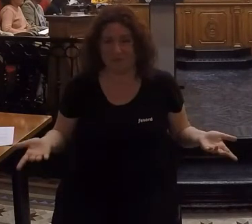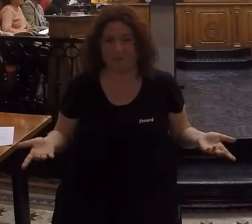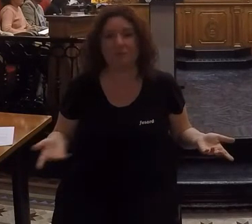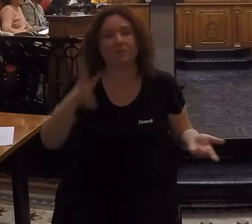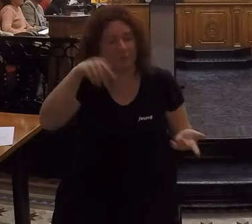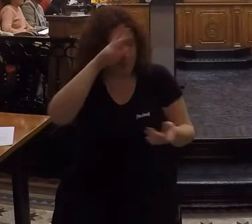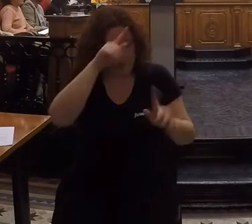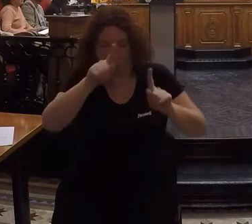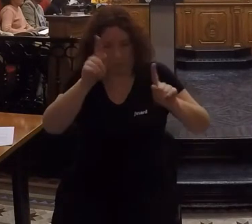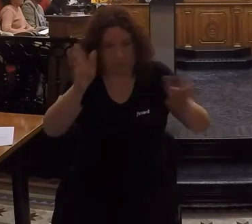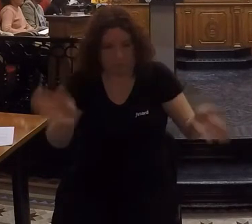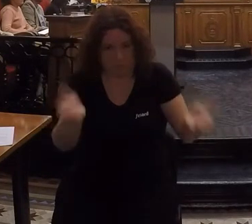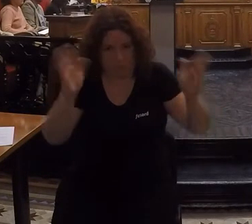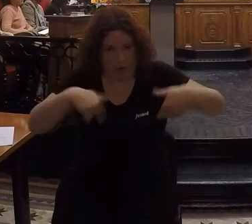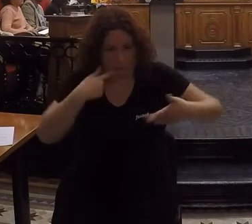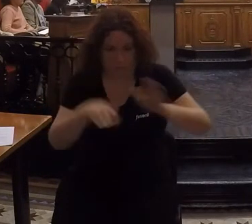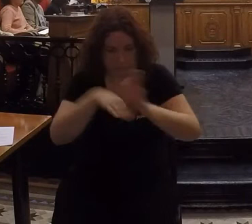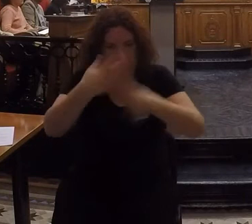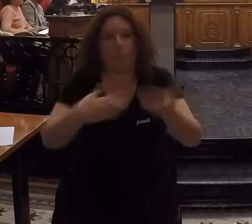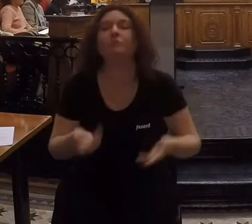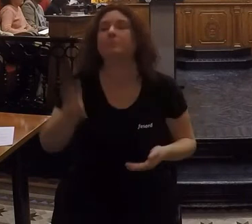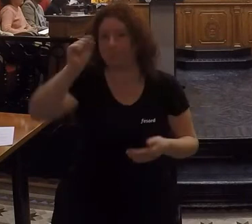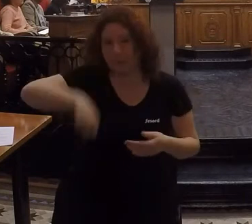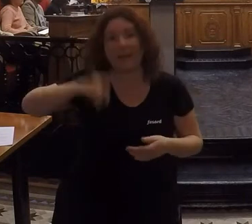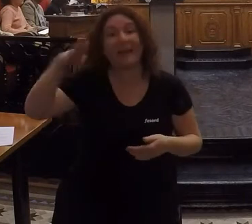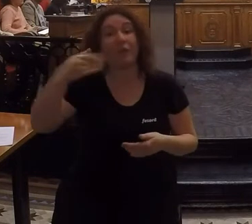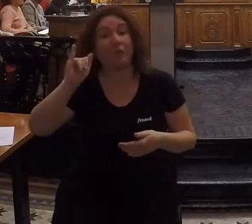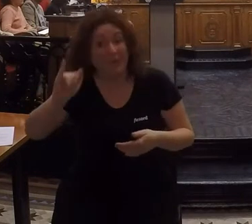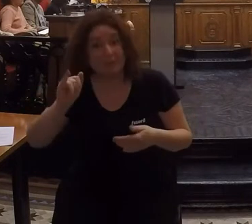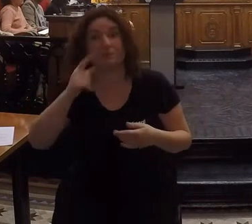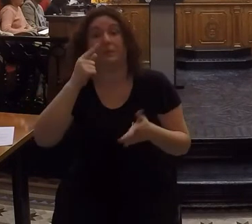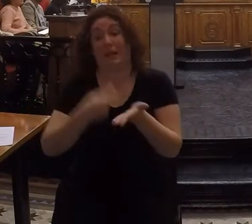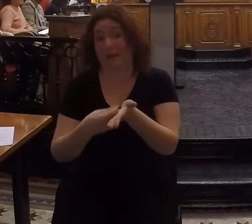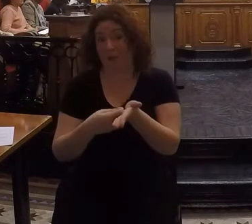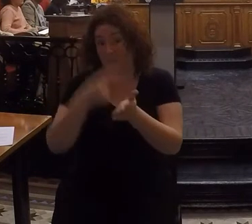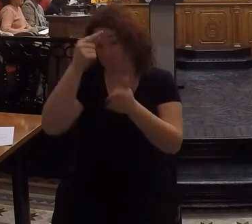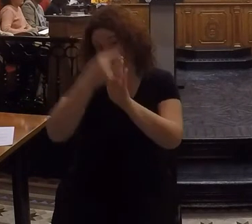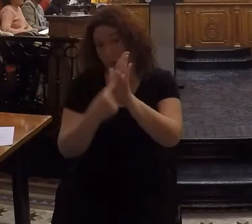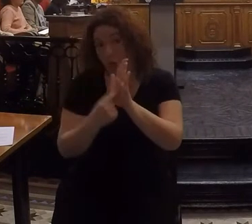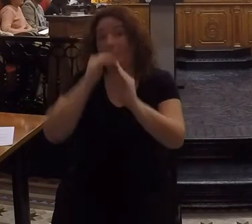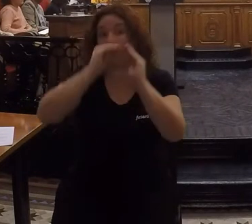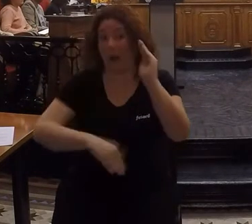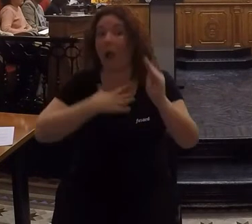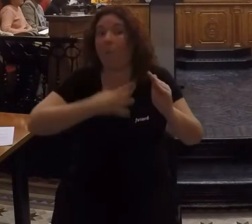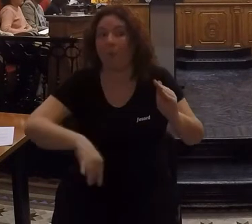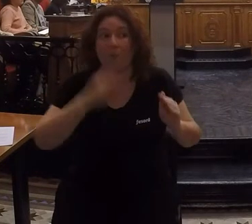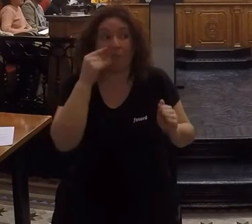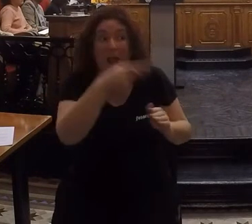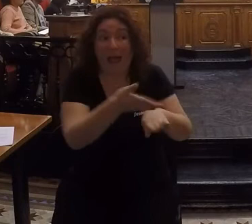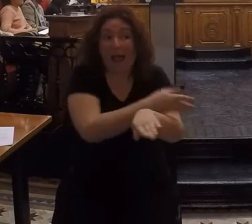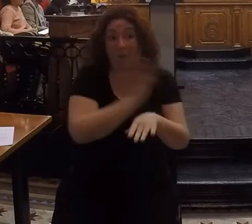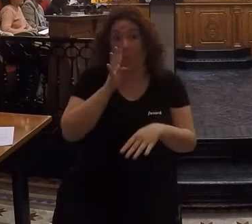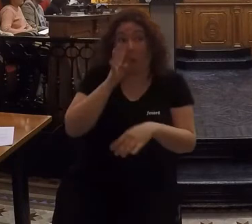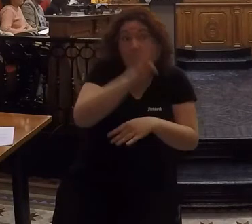el técnico que ustedes pudieron bajar el tipo impositivo y no lo bajaron. Eso también lo dice. Usted no lo ha leído, pero lo dice. Ustedes lo pudieron